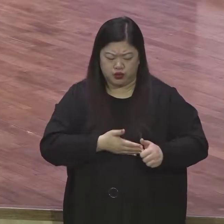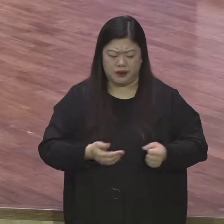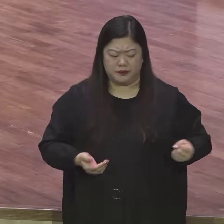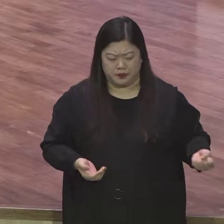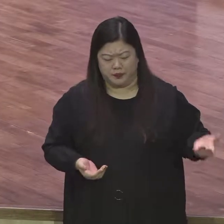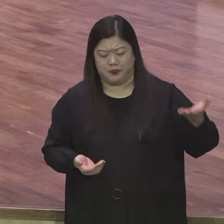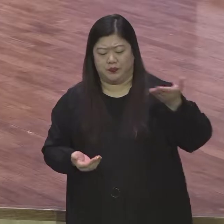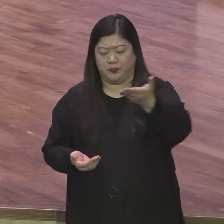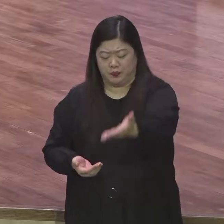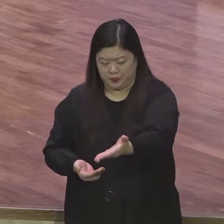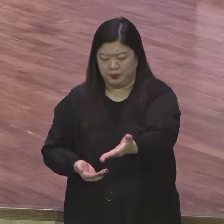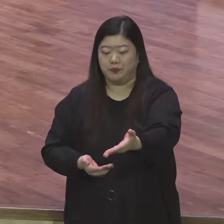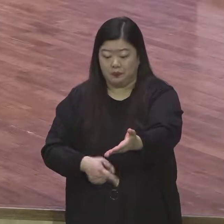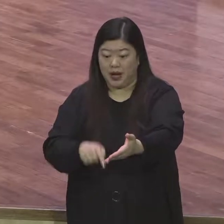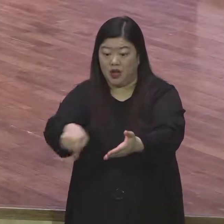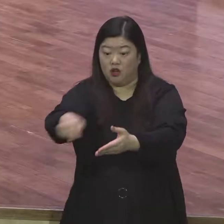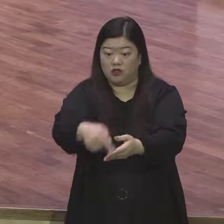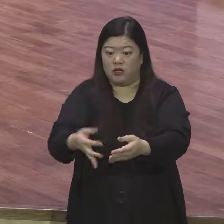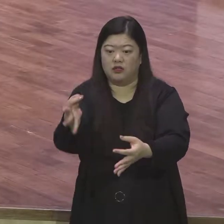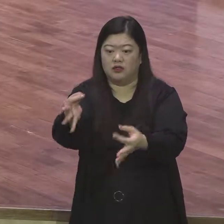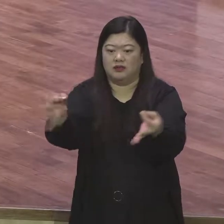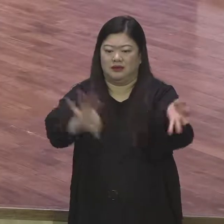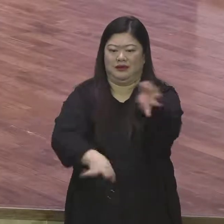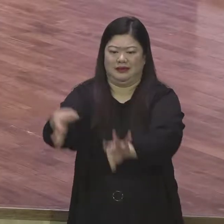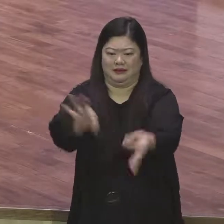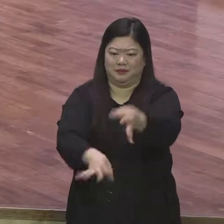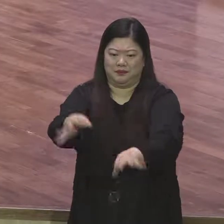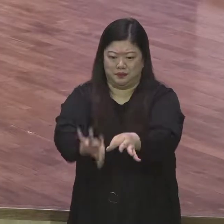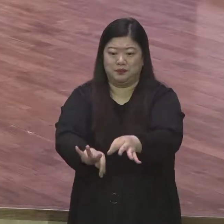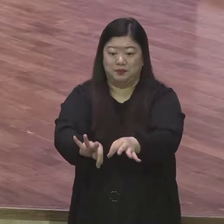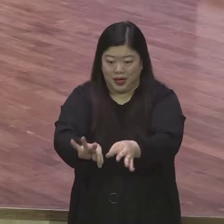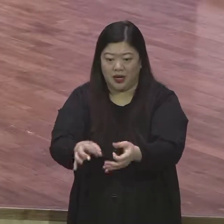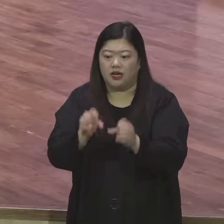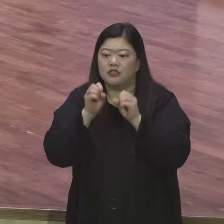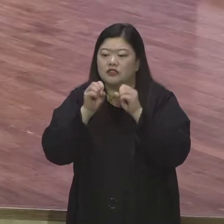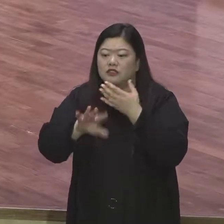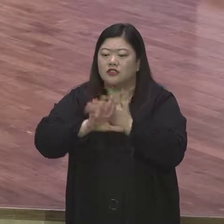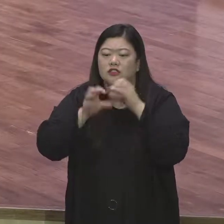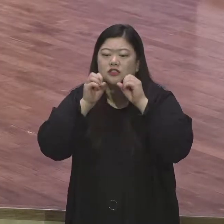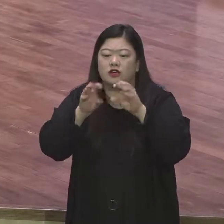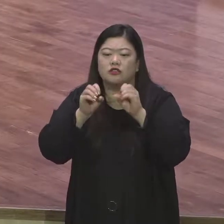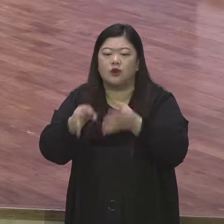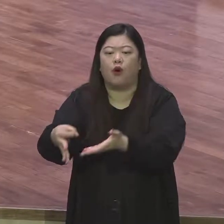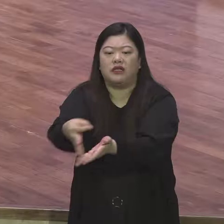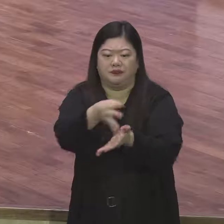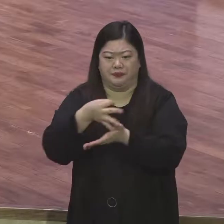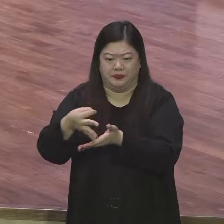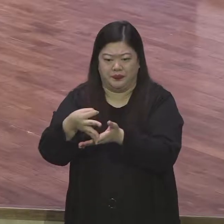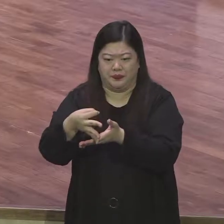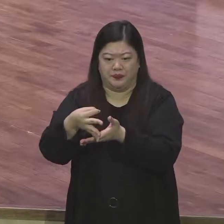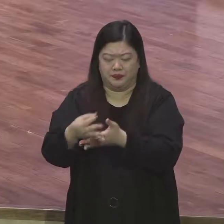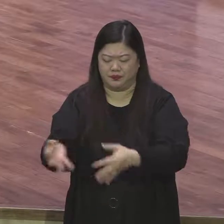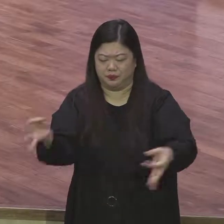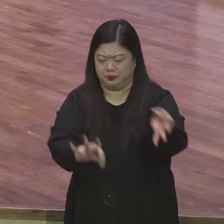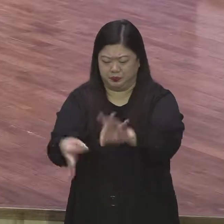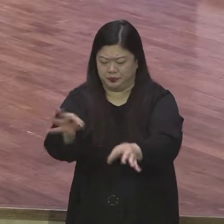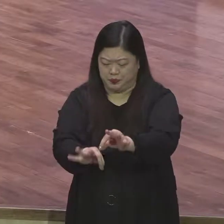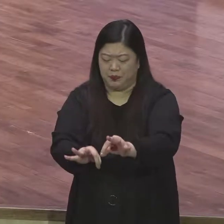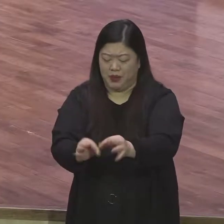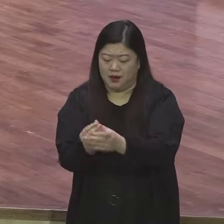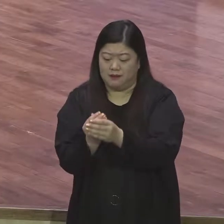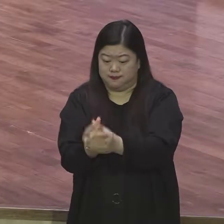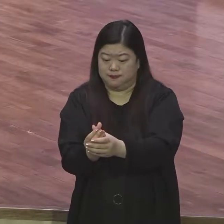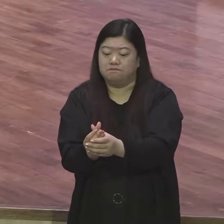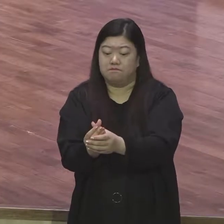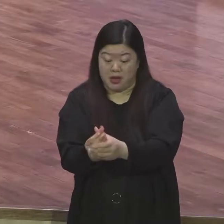전달하고 바울이 지금 옥중 생활 하는데 옥중 생활을 돕기 위해 파송된